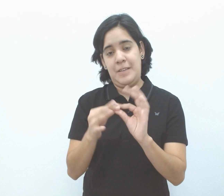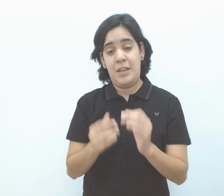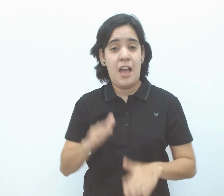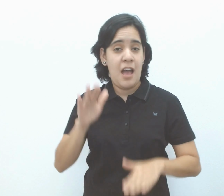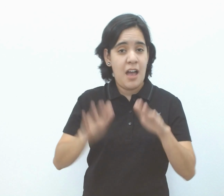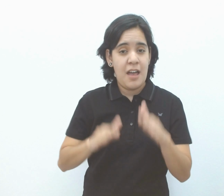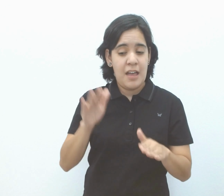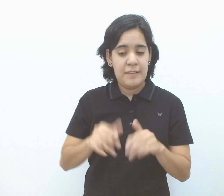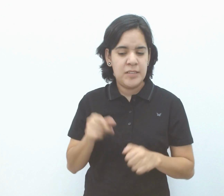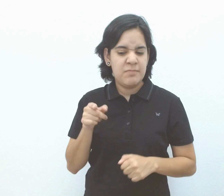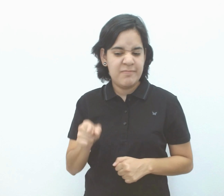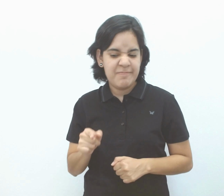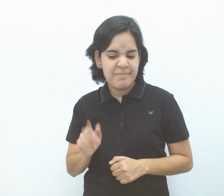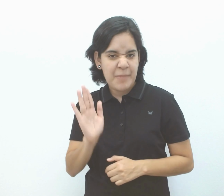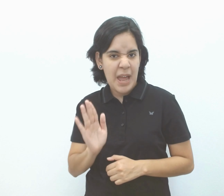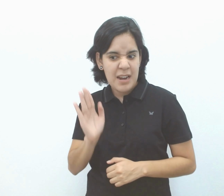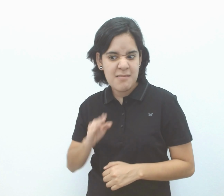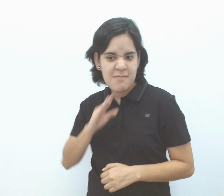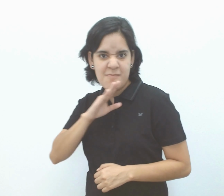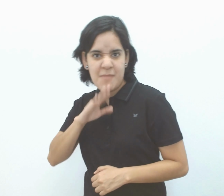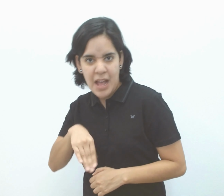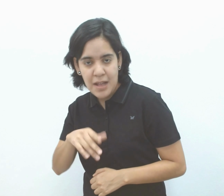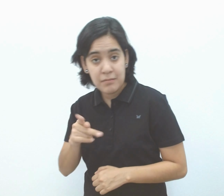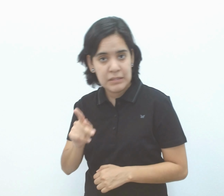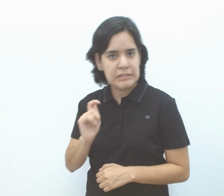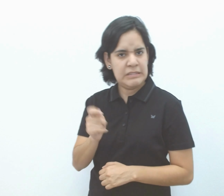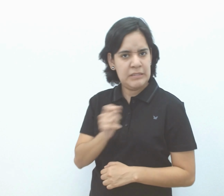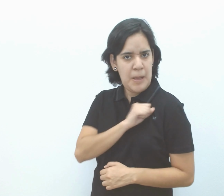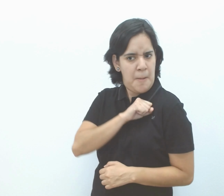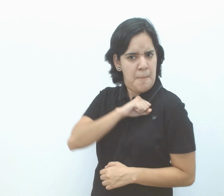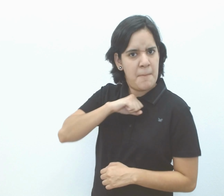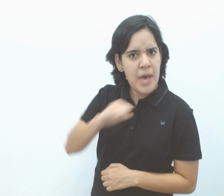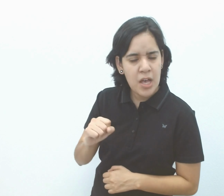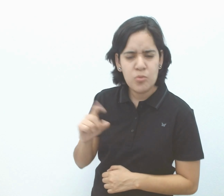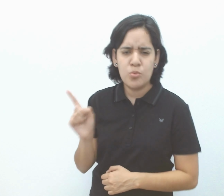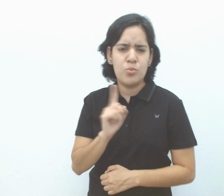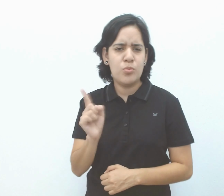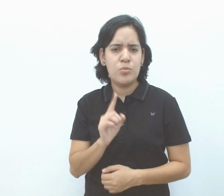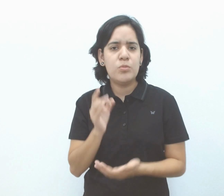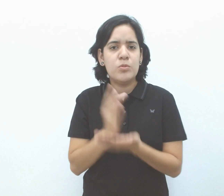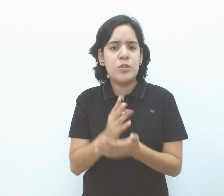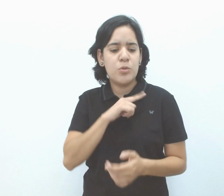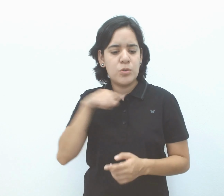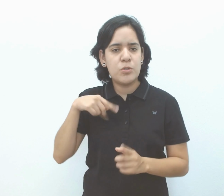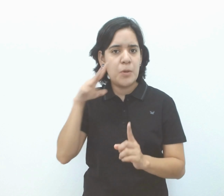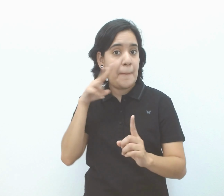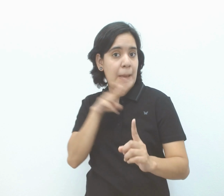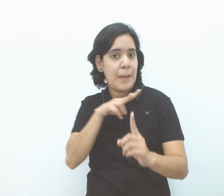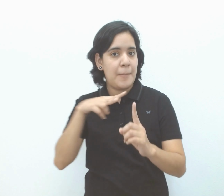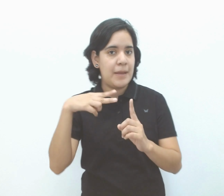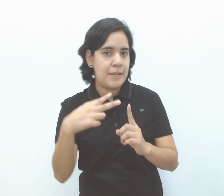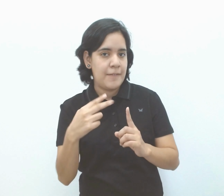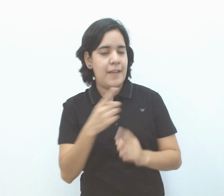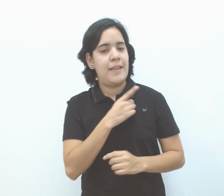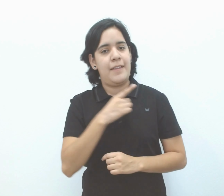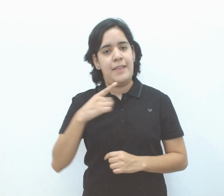los comportamientos inadecuados son malos en sí. Cambiar el foco de cómo vemos el comportamiento